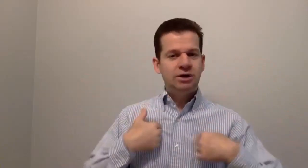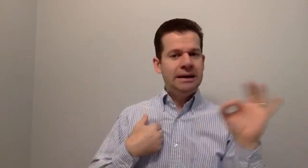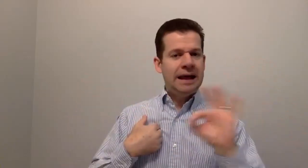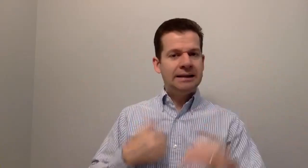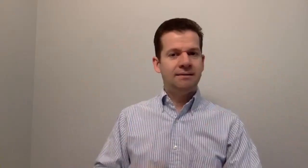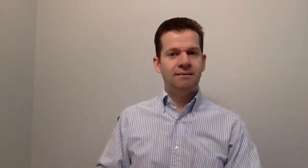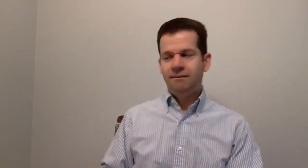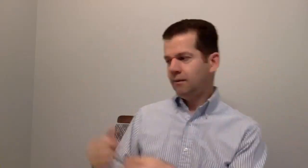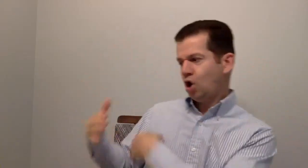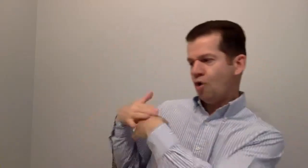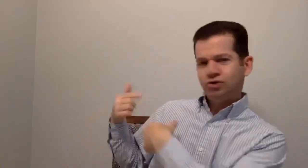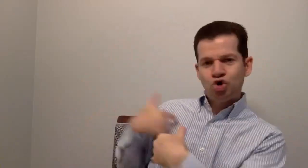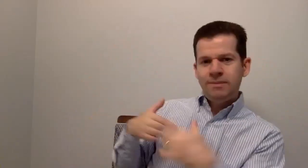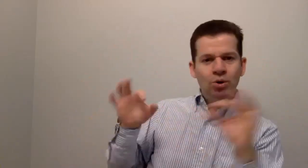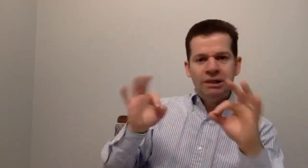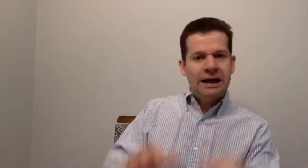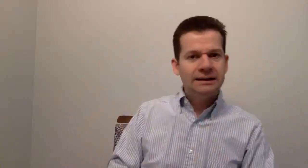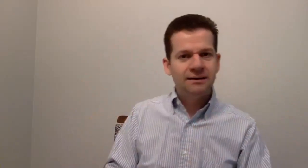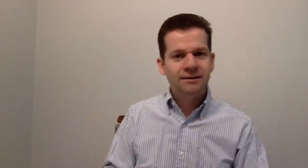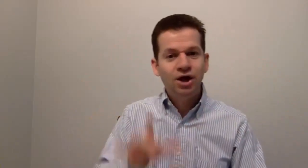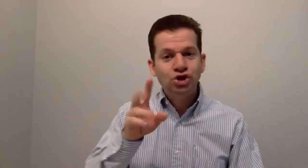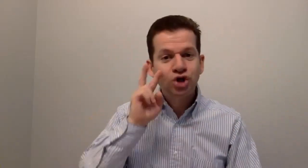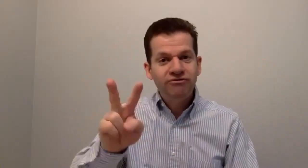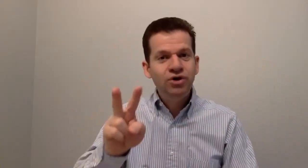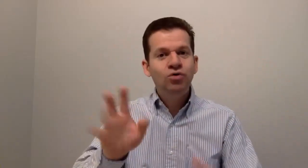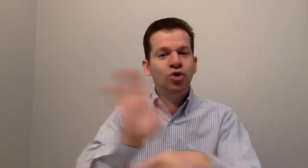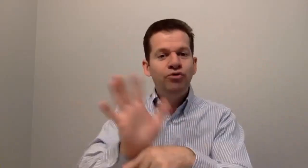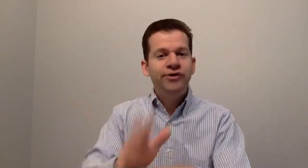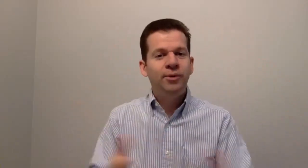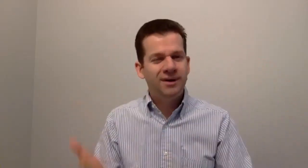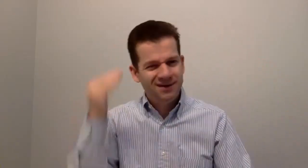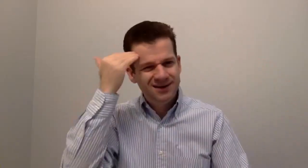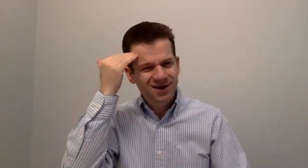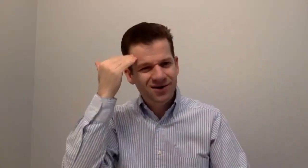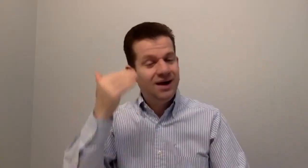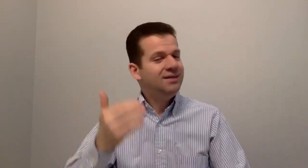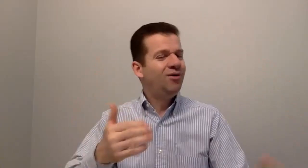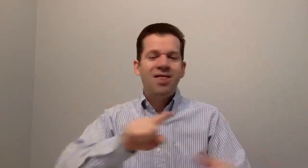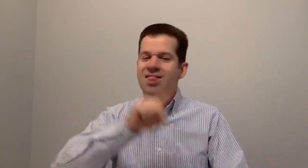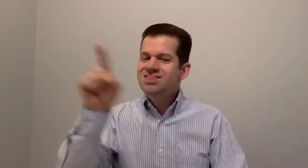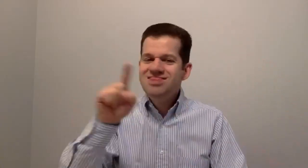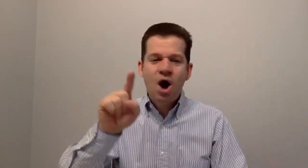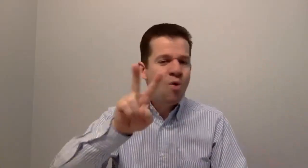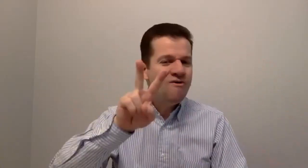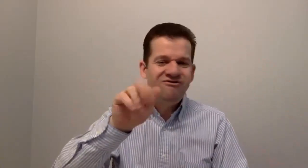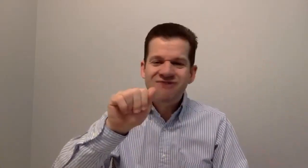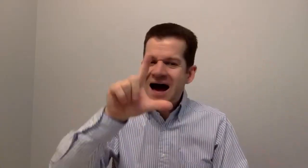em mim, nada. Conversou comigo, nada. Só viu o filme, entendeu? Então, não